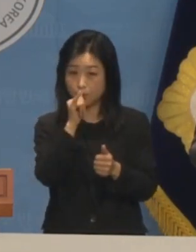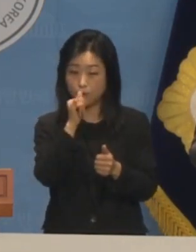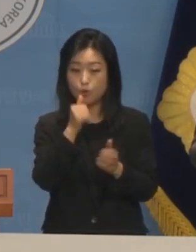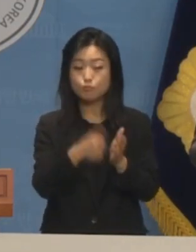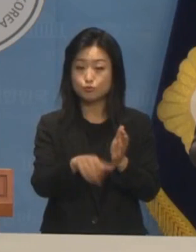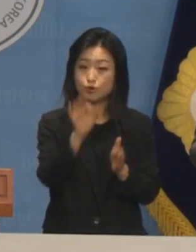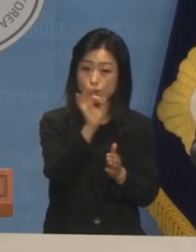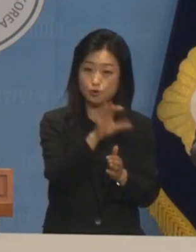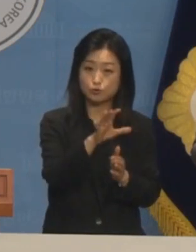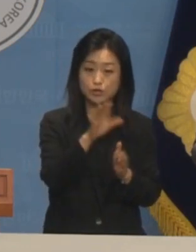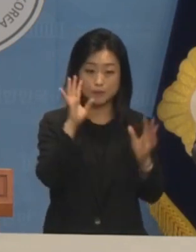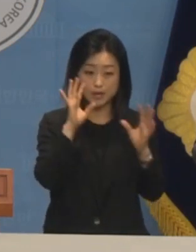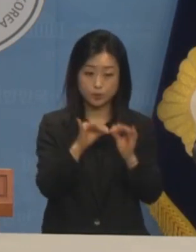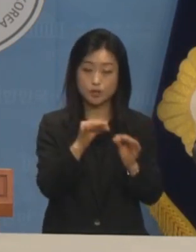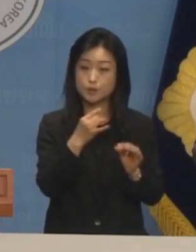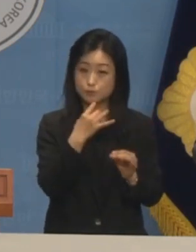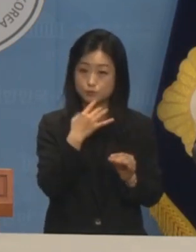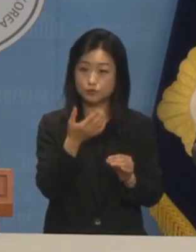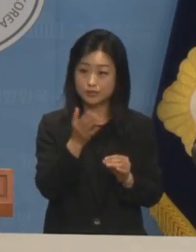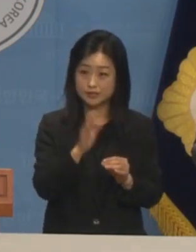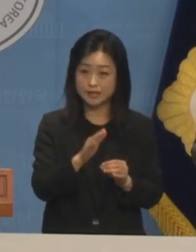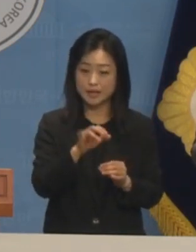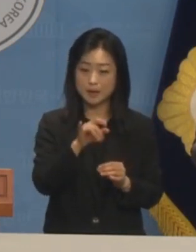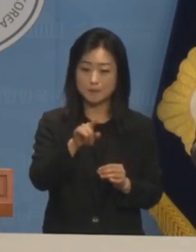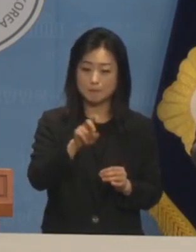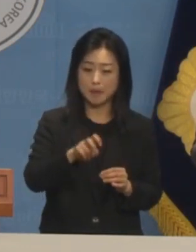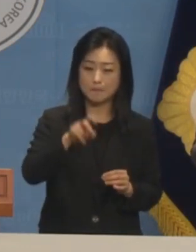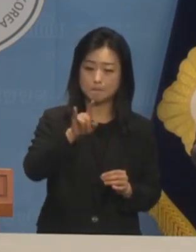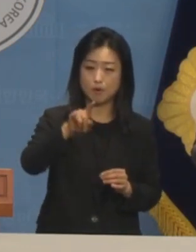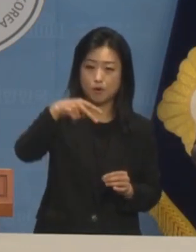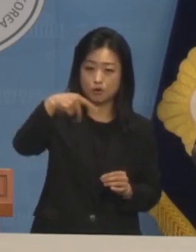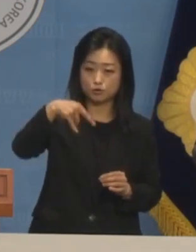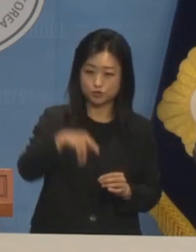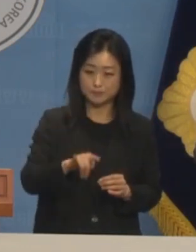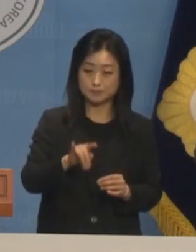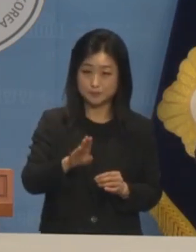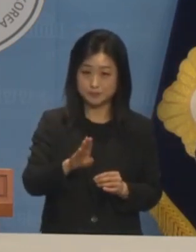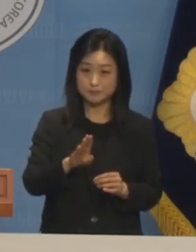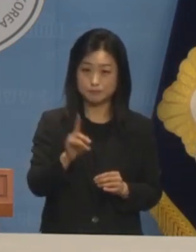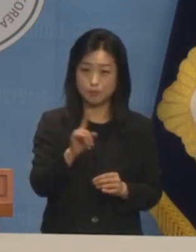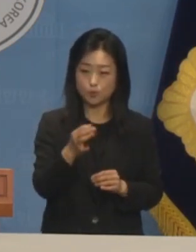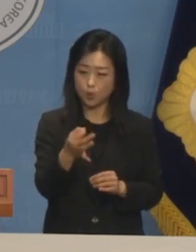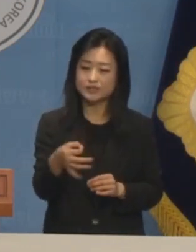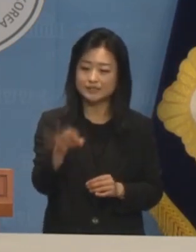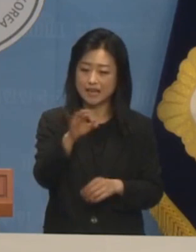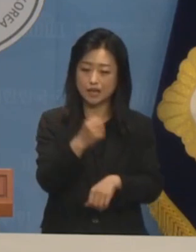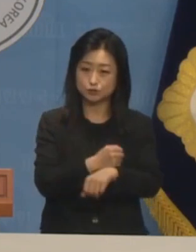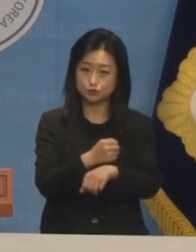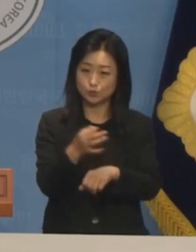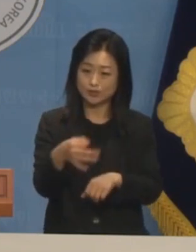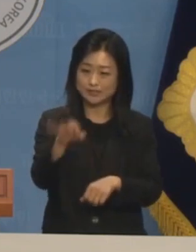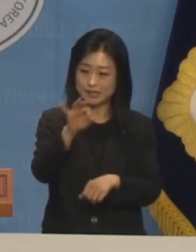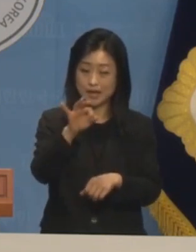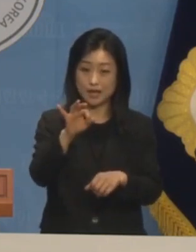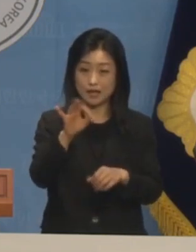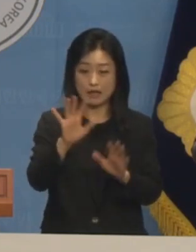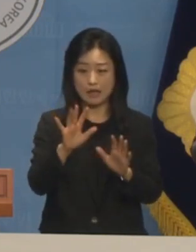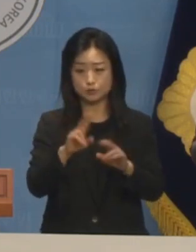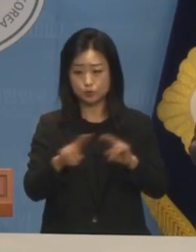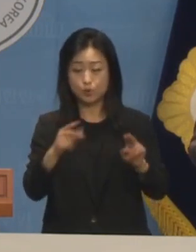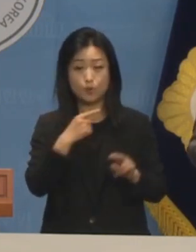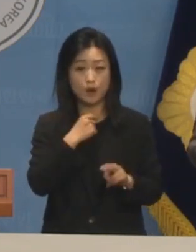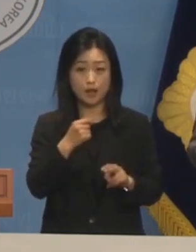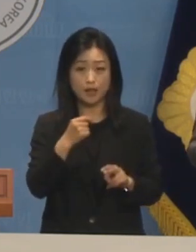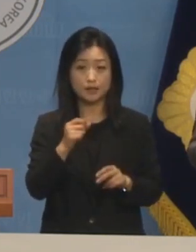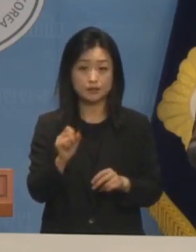물건 구입에 동의했을 뿐인데 멤버십 인상도 같이 동의가 처리되었고 멤버십 인상에 대한 동의를 철회하려고